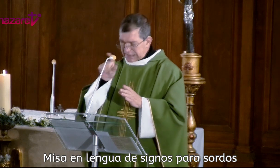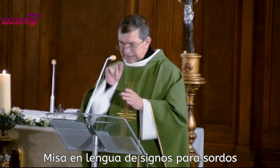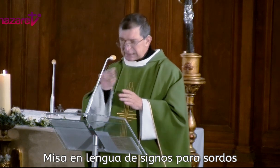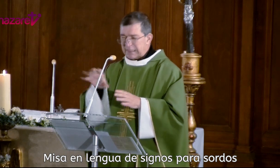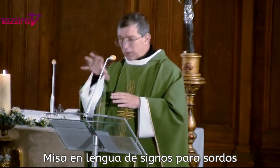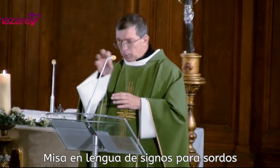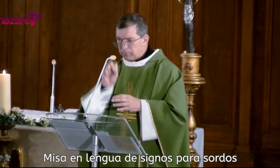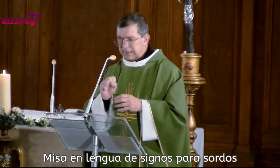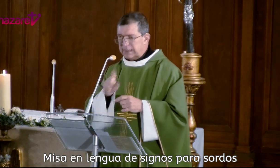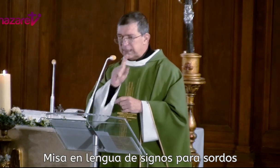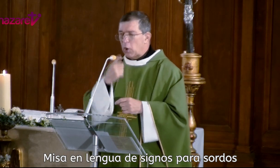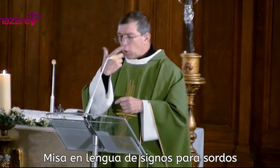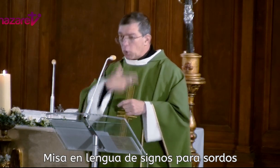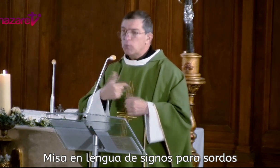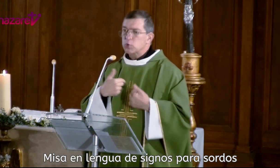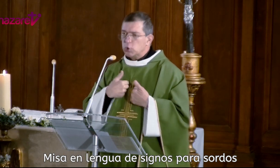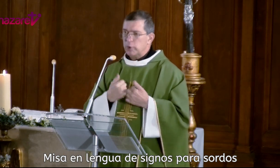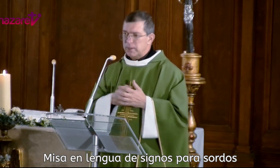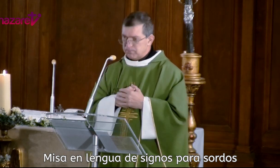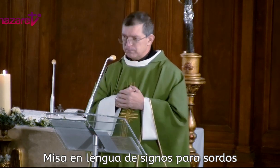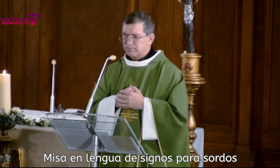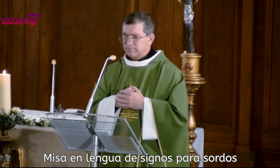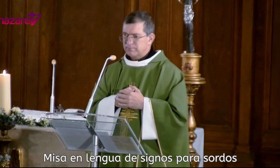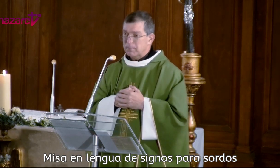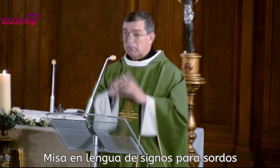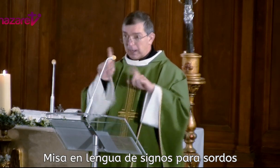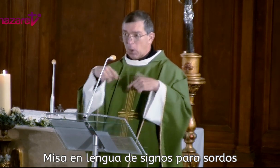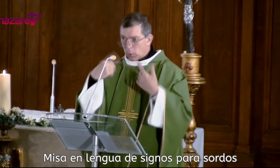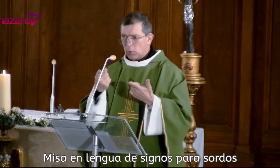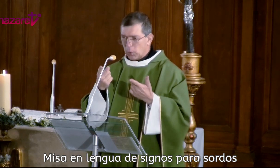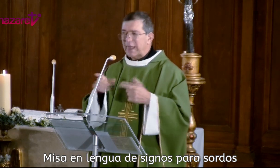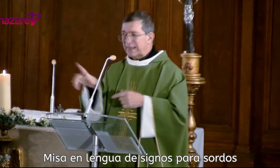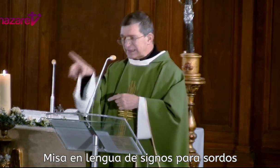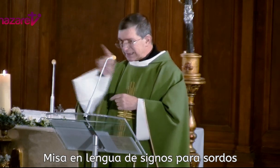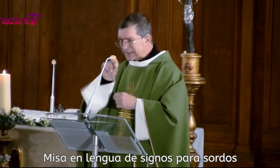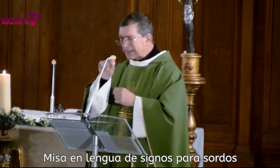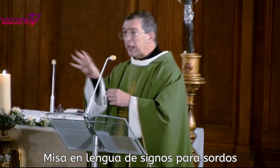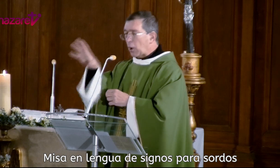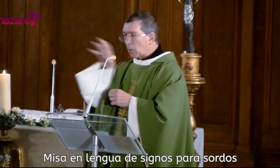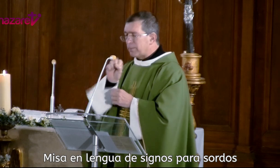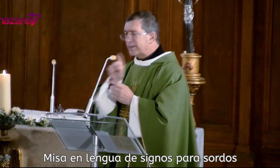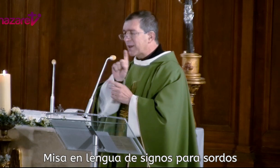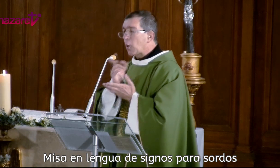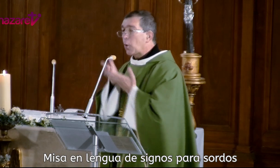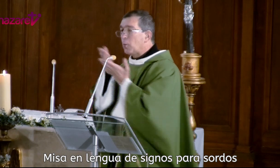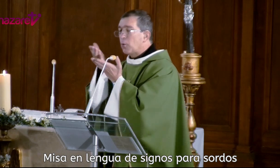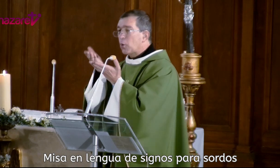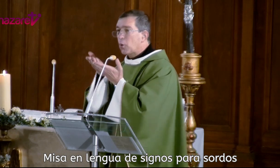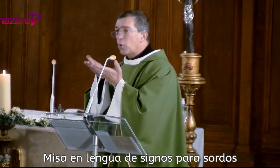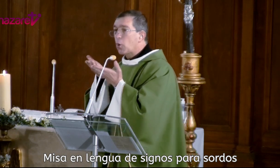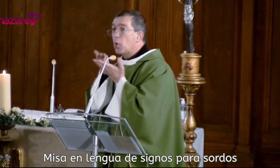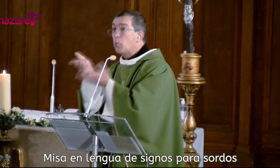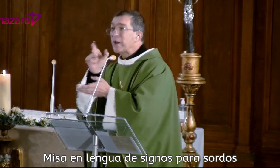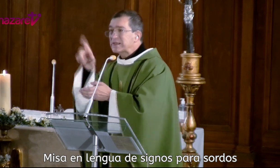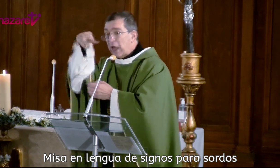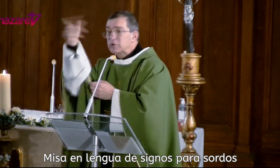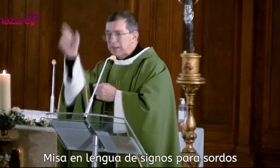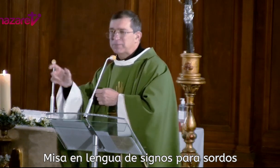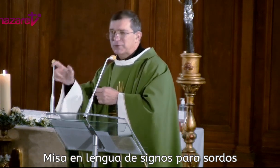entender, comprender cómo soy, para luego entender, comprender cómo es la otra persona